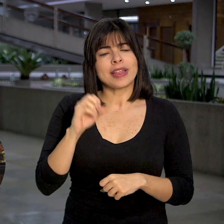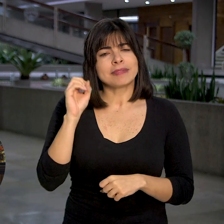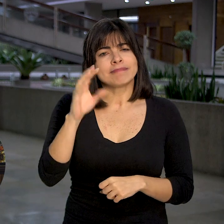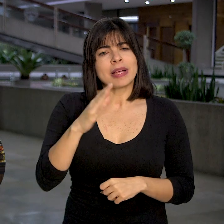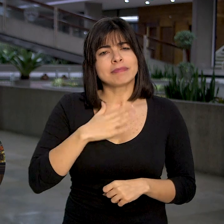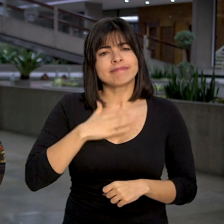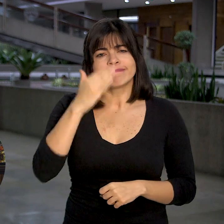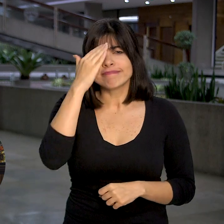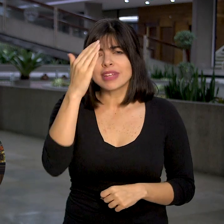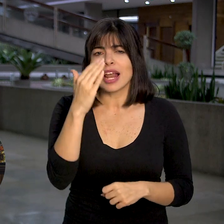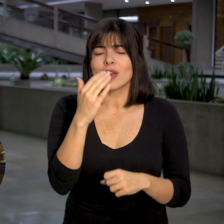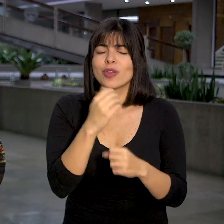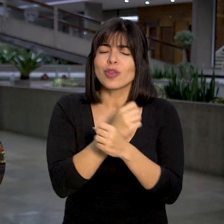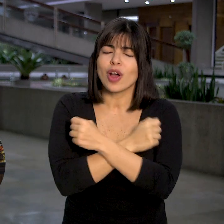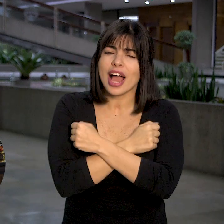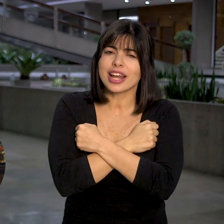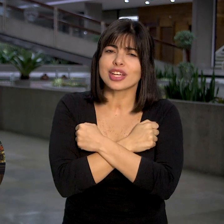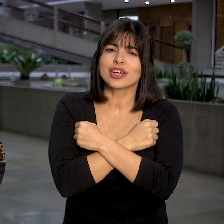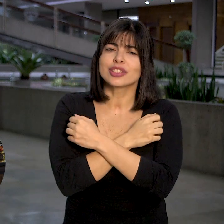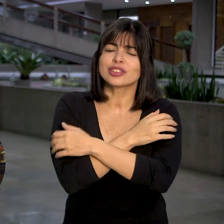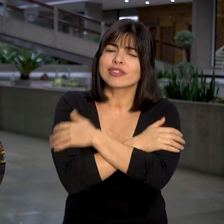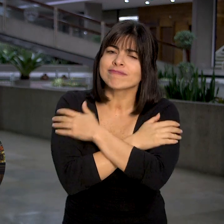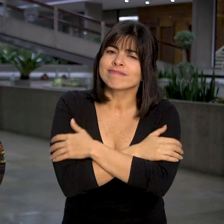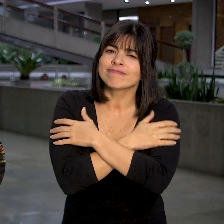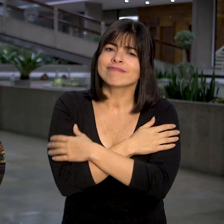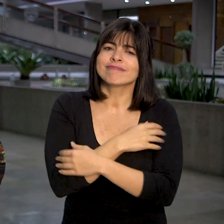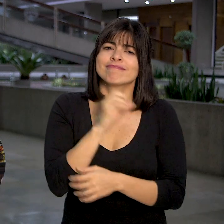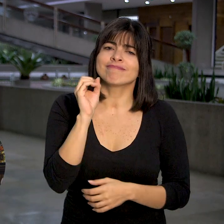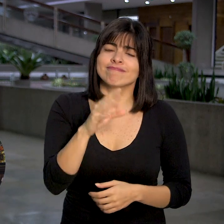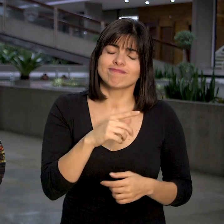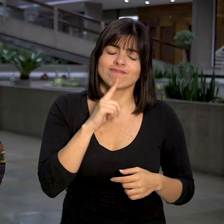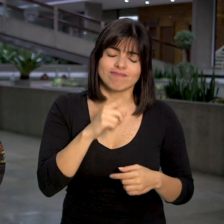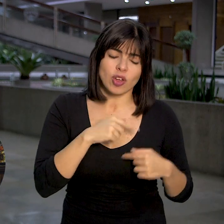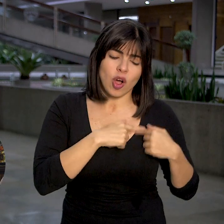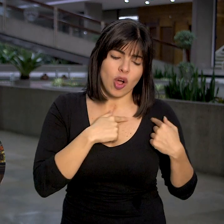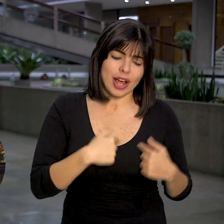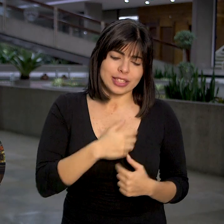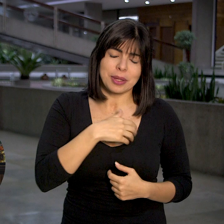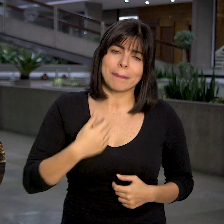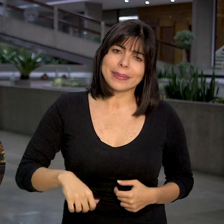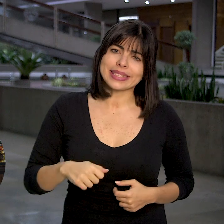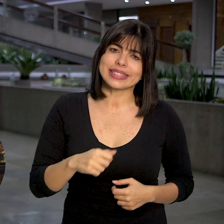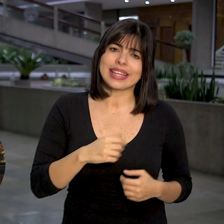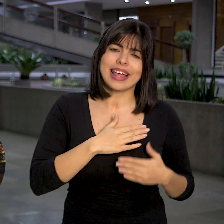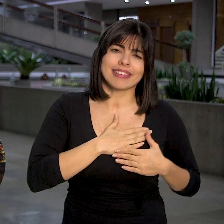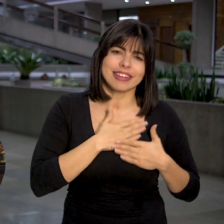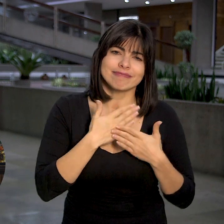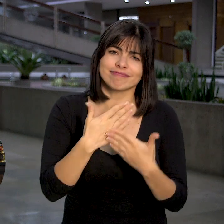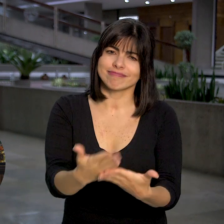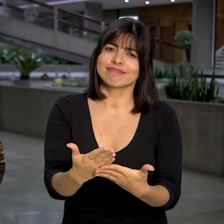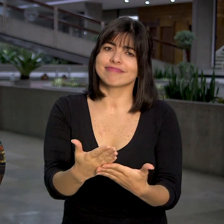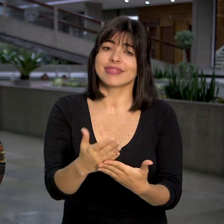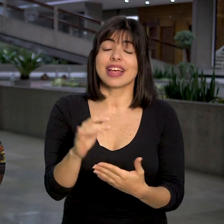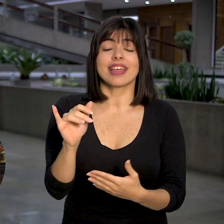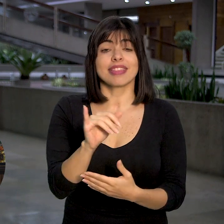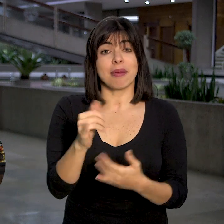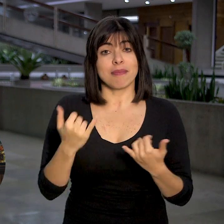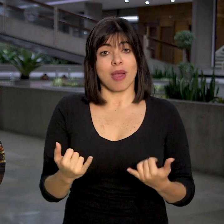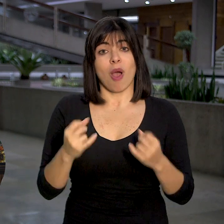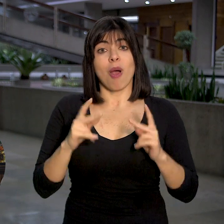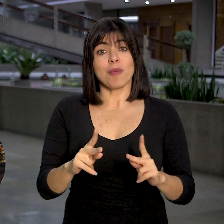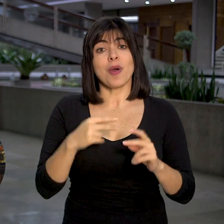cálido, un saludo cariñoso, que lleva el corazón del presidente. Y también una oportunidad para